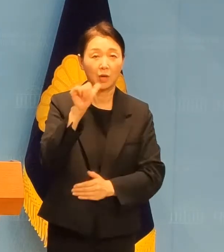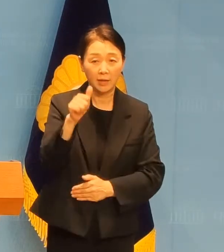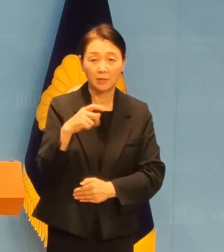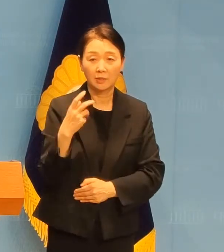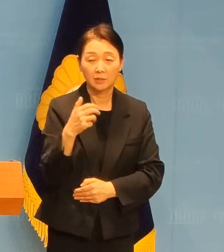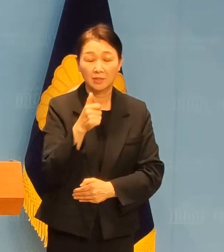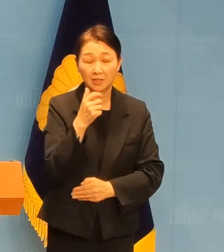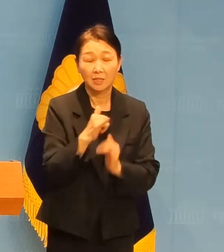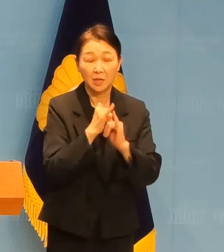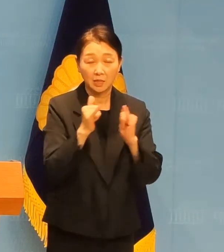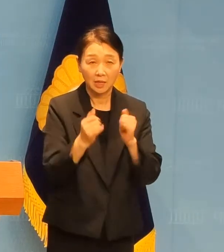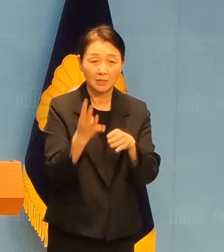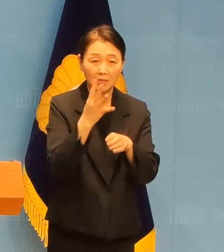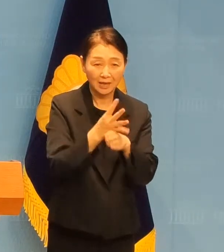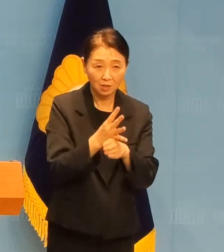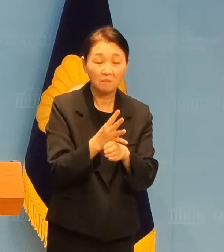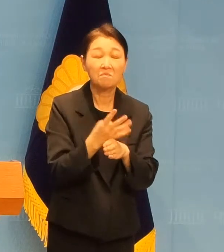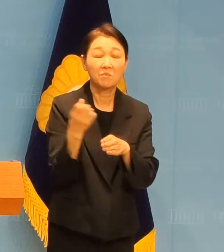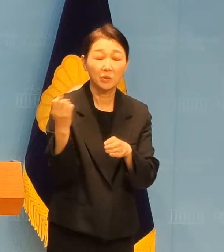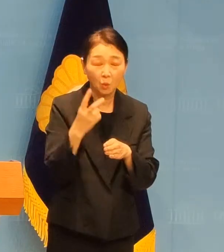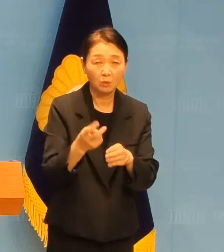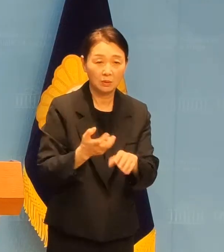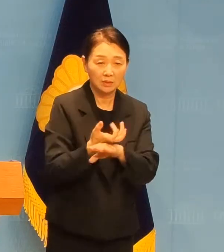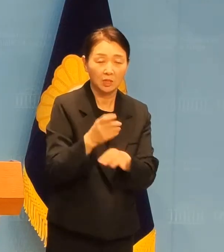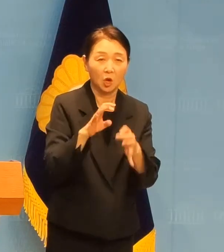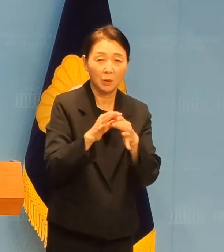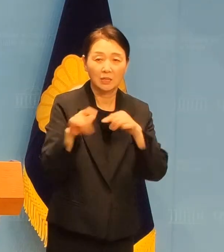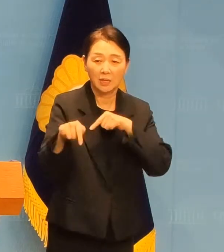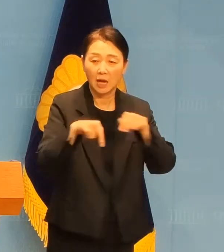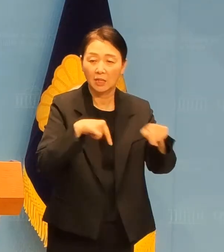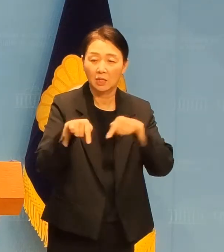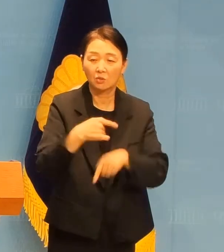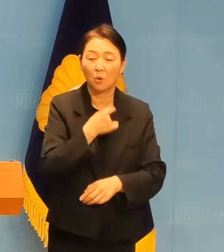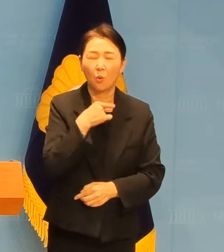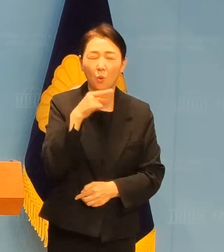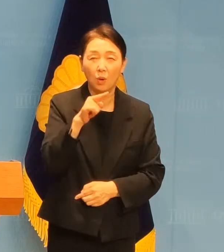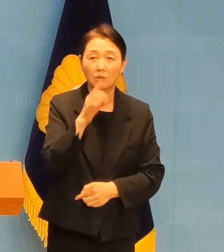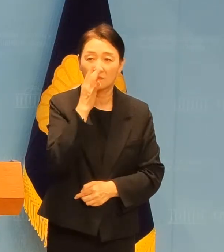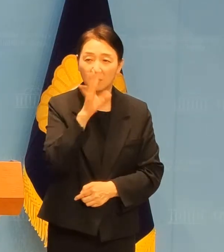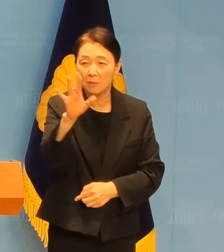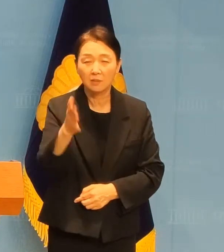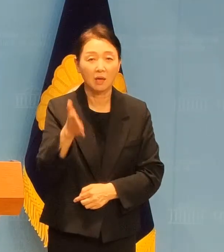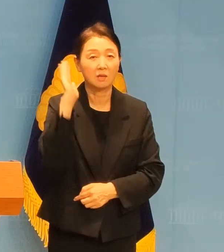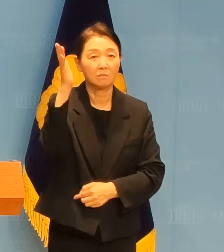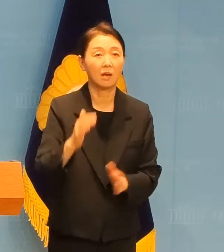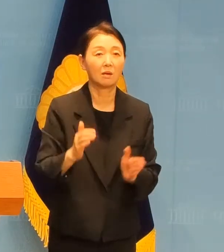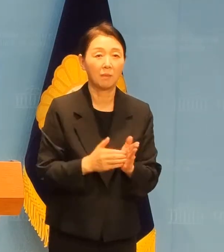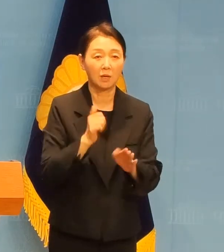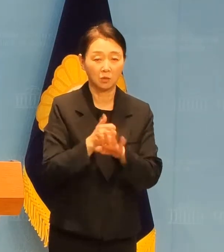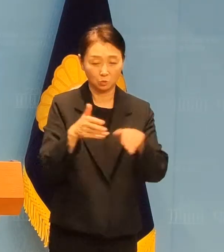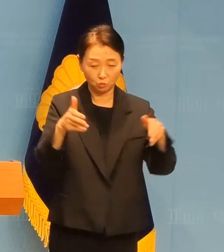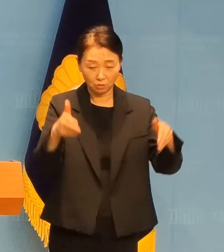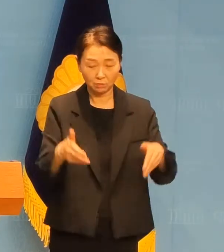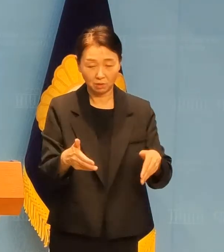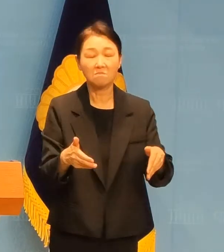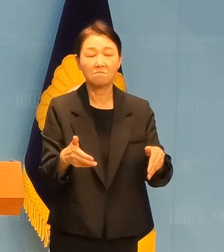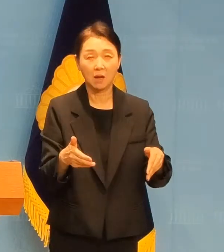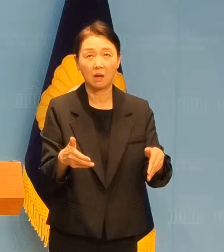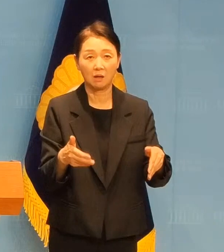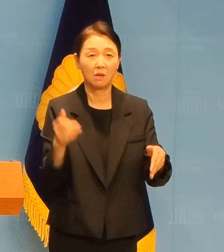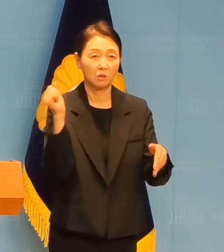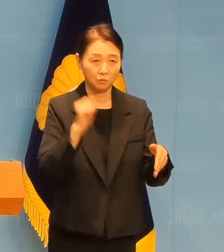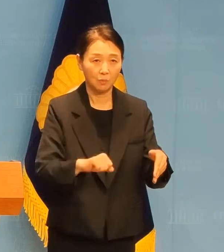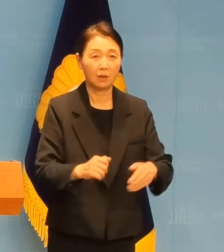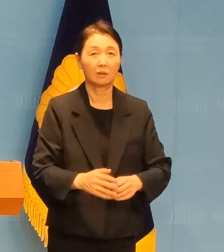4년 연임제, 개헌과 관련해 장기 집권의 포석이라는 일방적인 주장만을 보도해 중립성을 훼손했다고